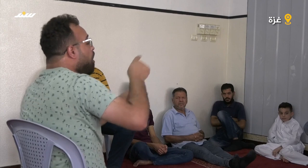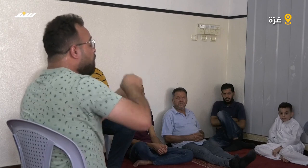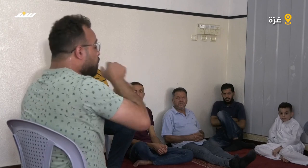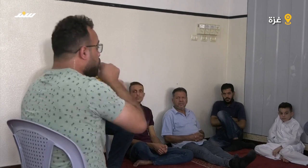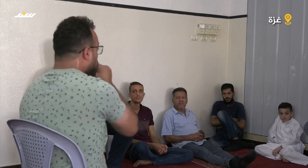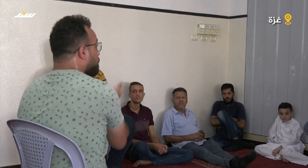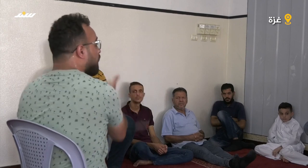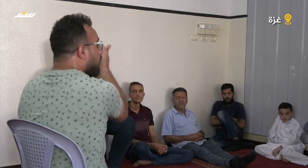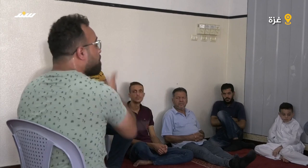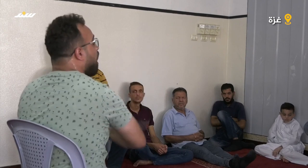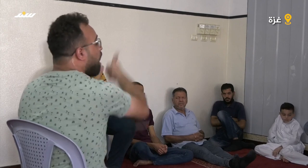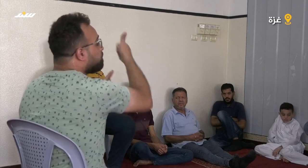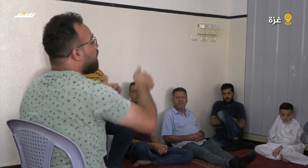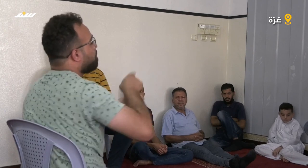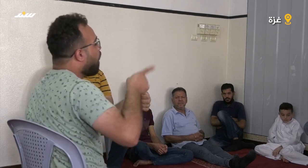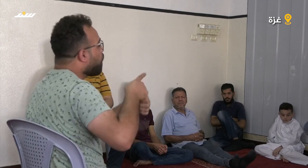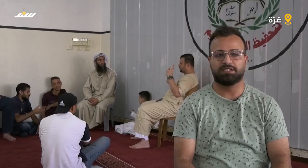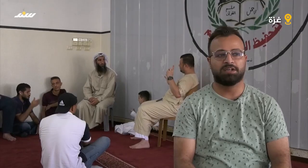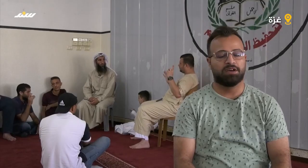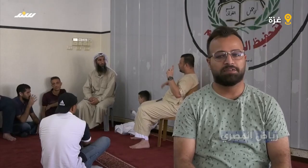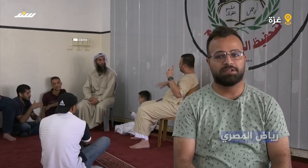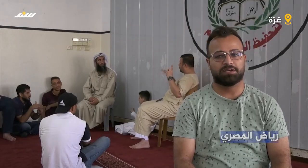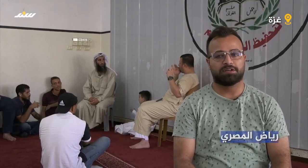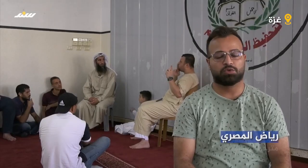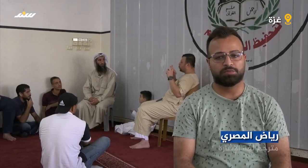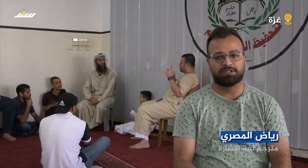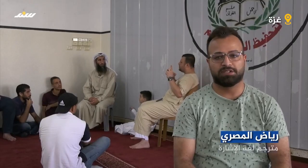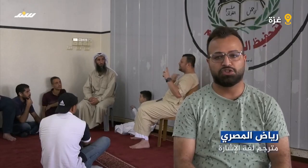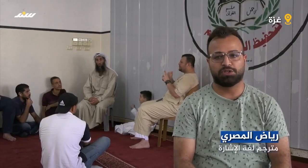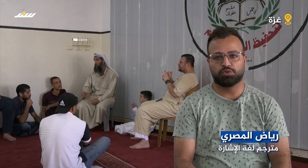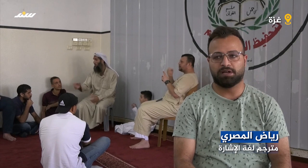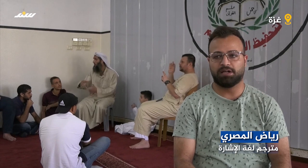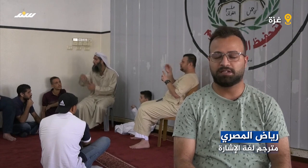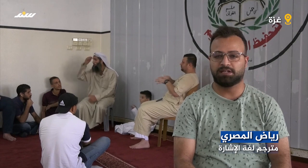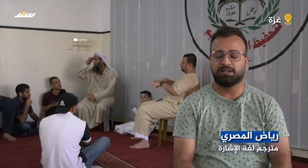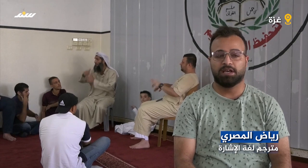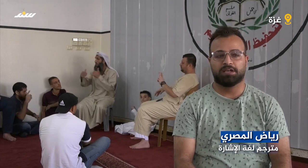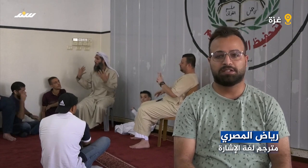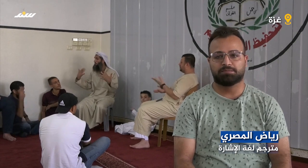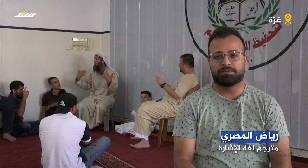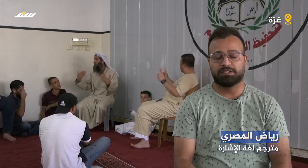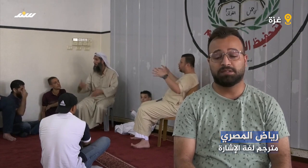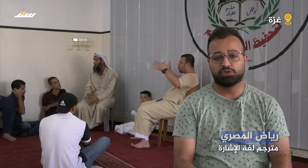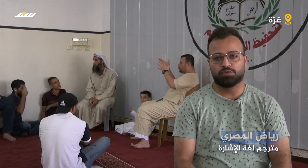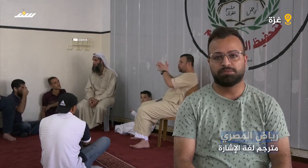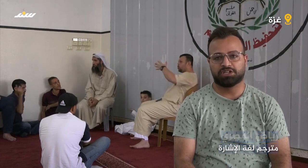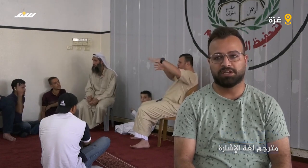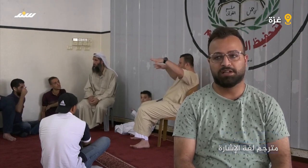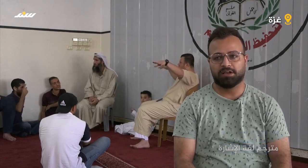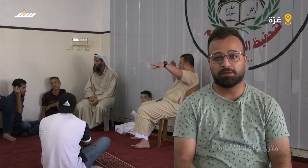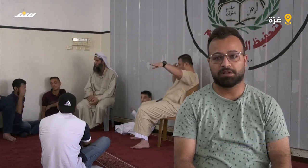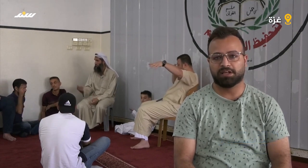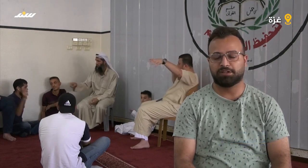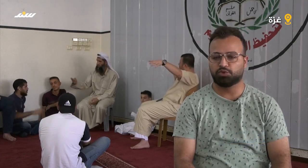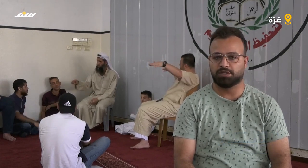طبعا أنا بتواجد مع الأشخاص الصم ذوي الإعاقة السمعية في خطبة يوم الجمعة حتى يتم طبعا دمجهم